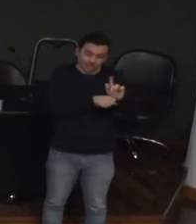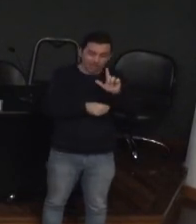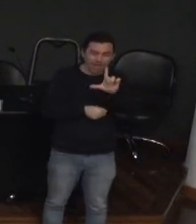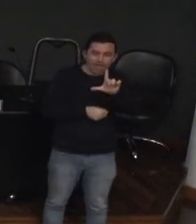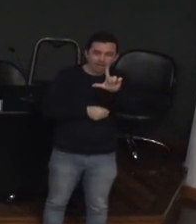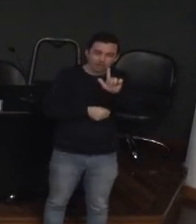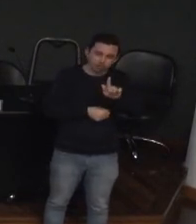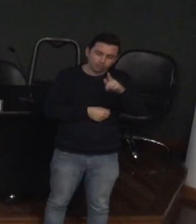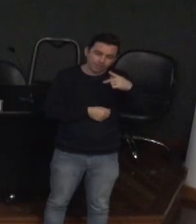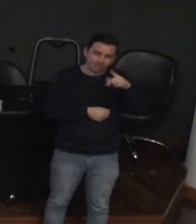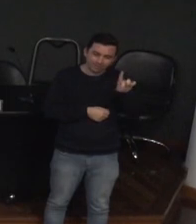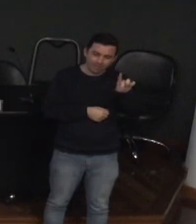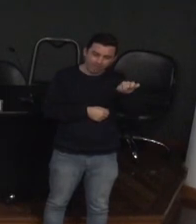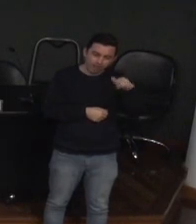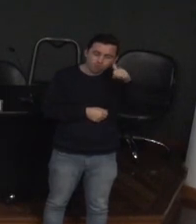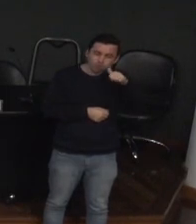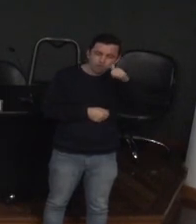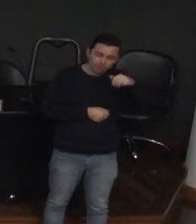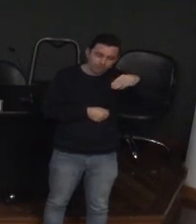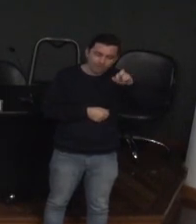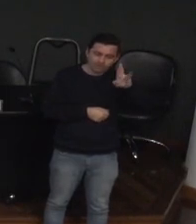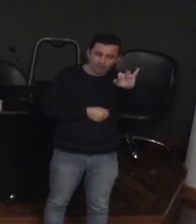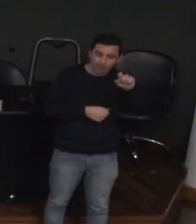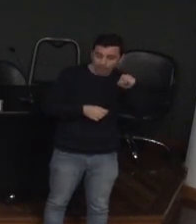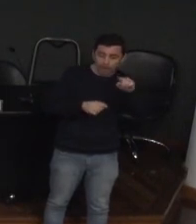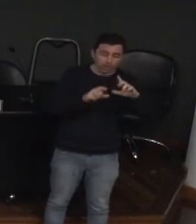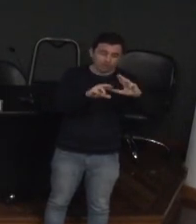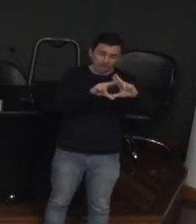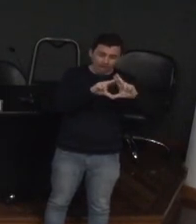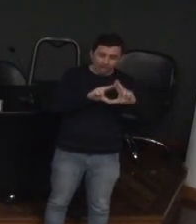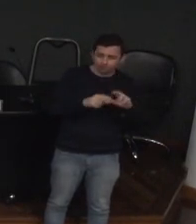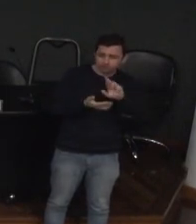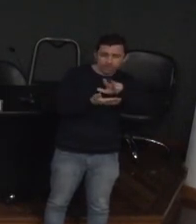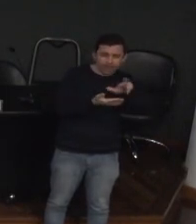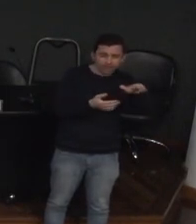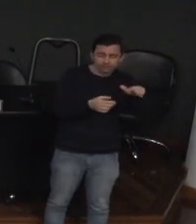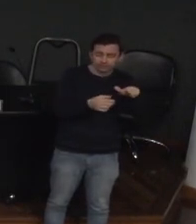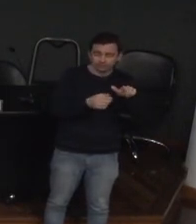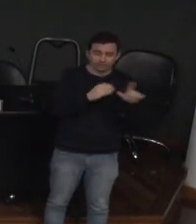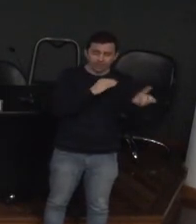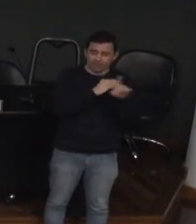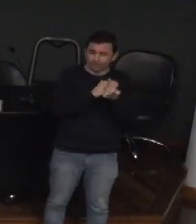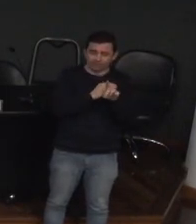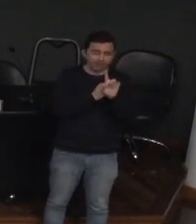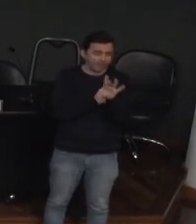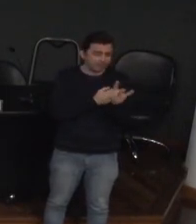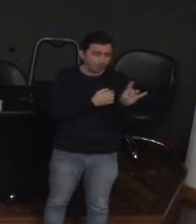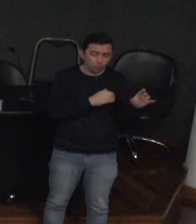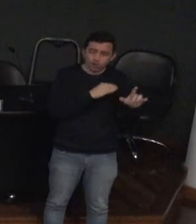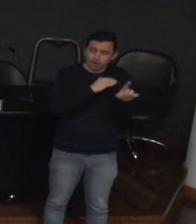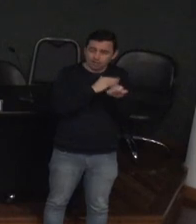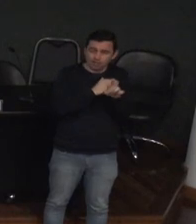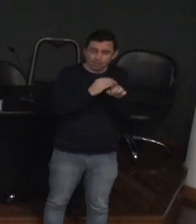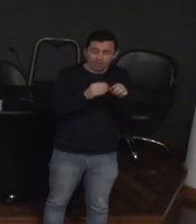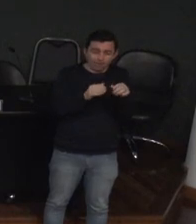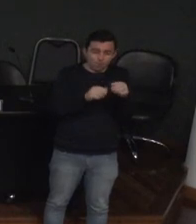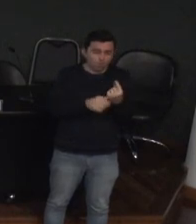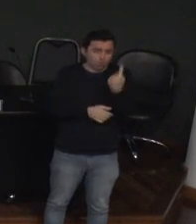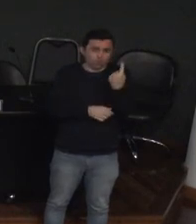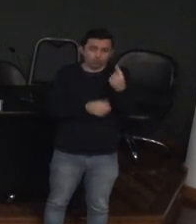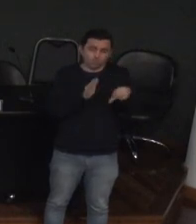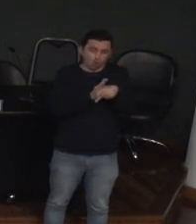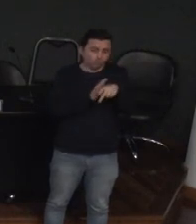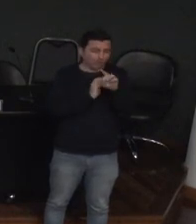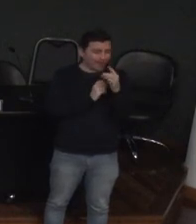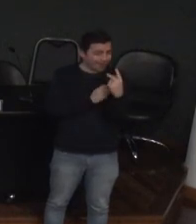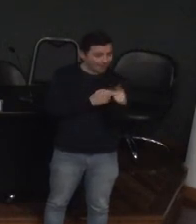Marcela, ela abre vários drives para lançamento de informação de vários clientes. Cada cliente tem um drive de acesso único dentro do escritório,